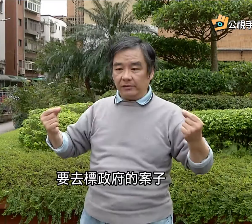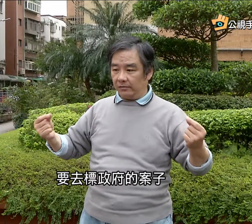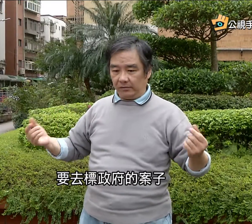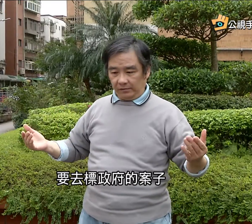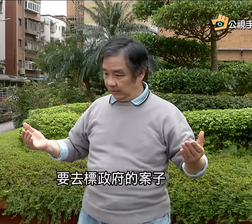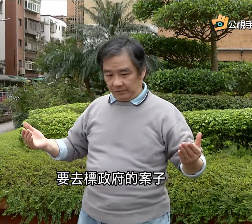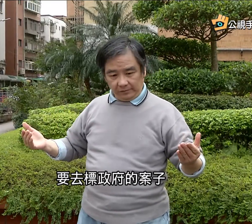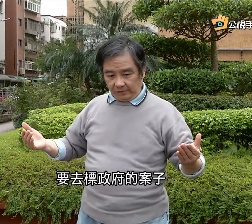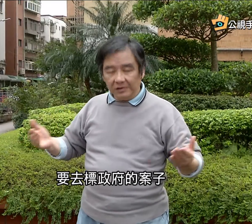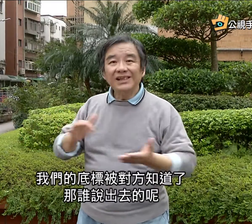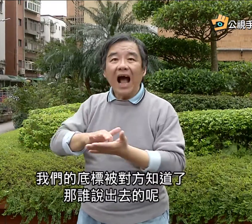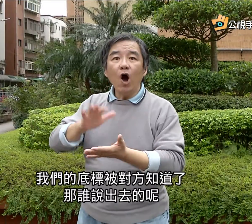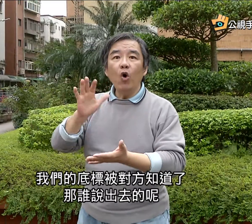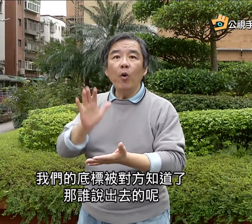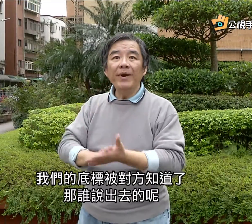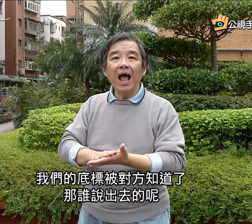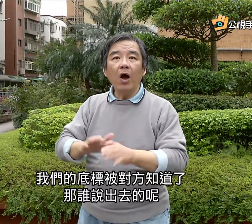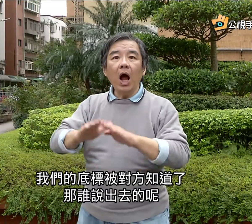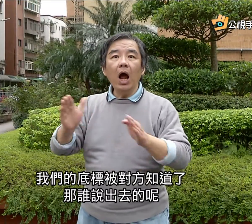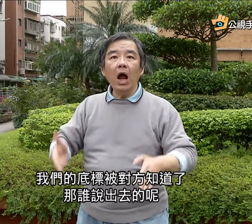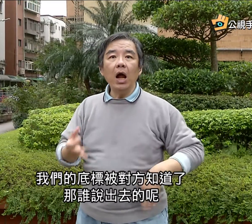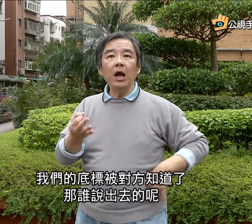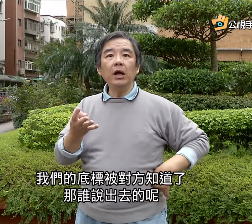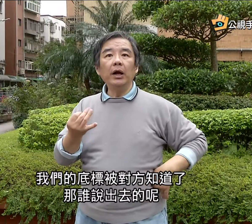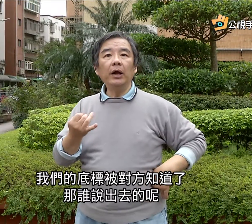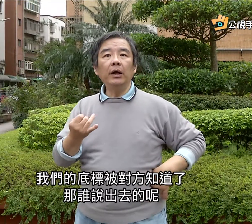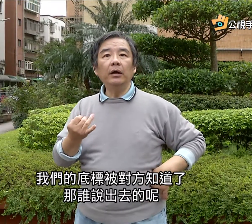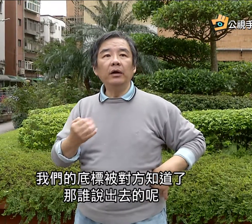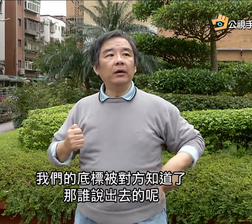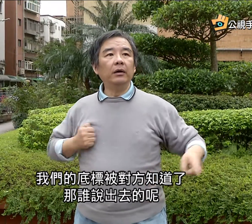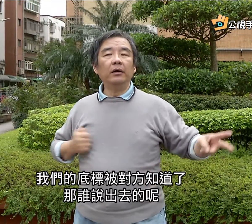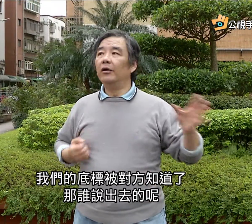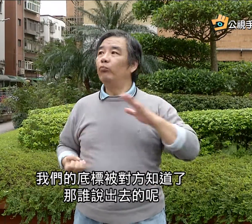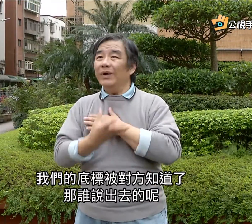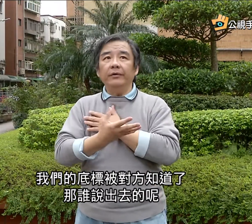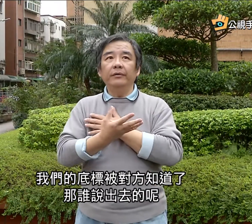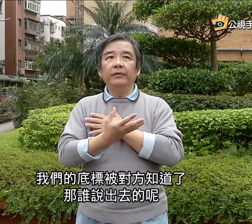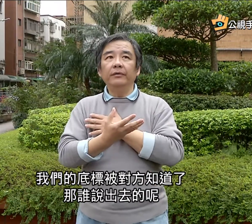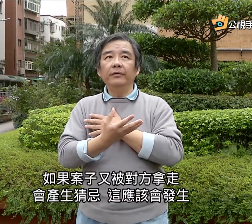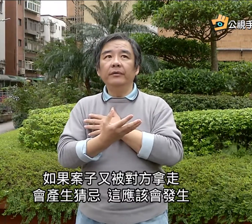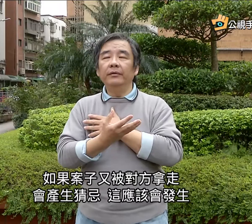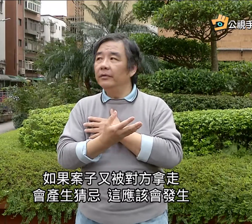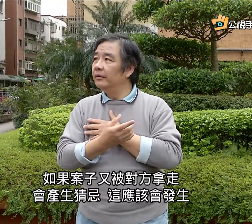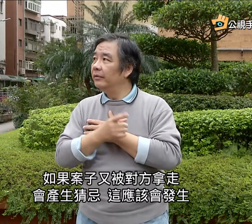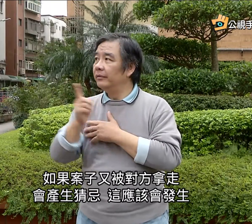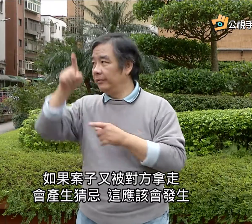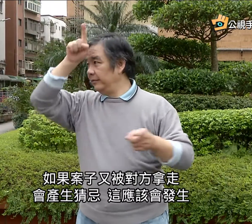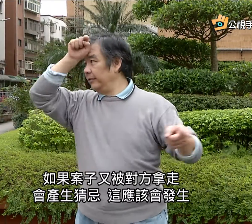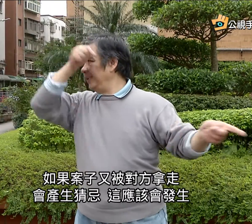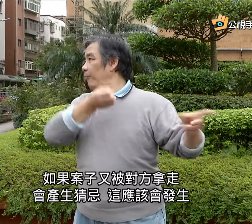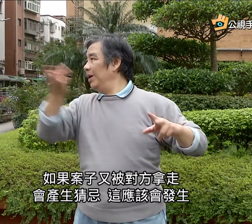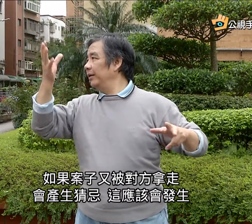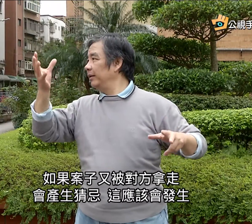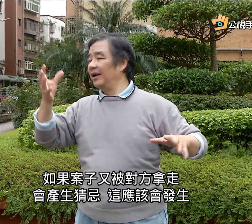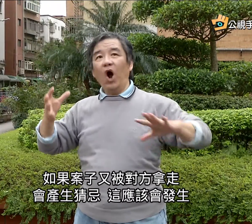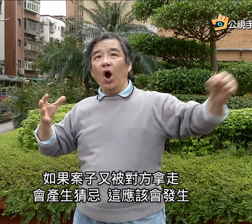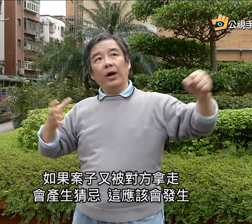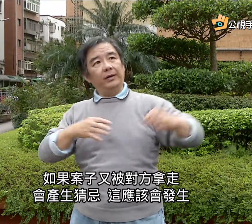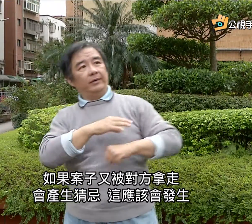案子，我们的底标被对方知道了，那是谁说出去的呢？如果案子又被对方拿走，会产生